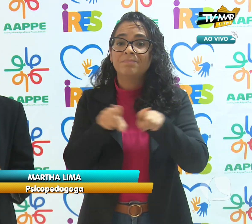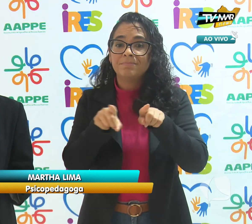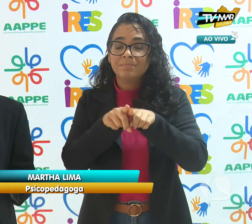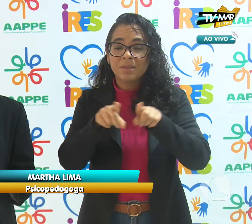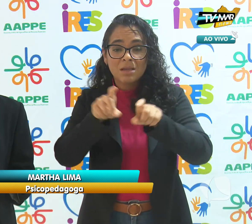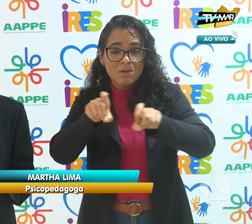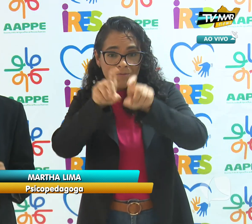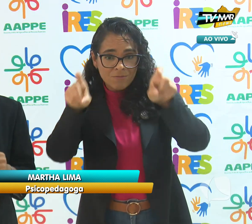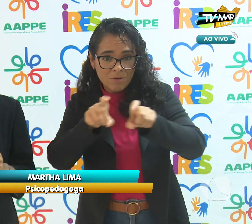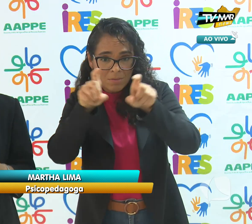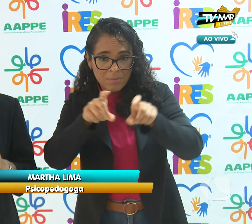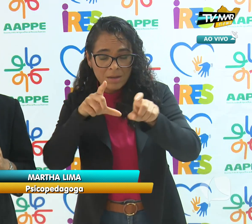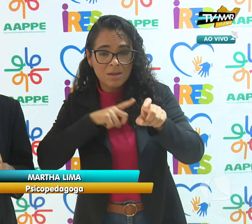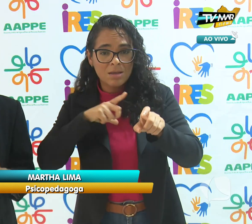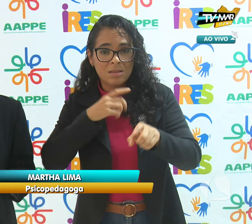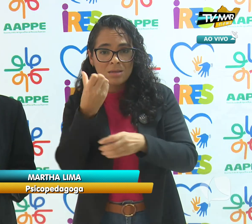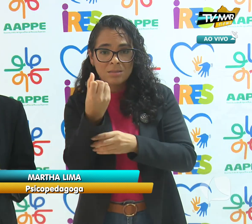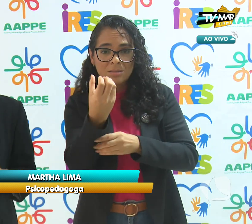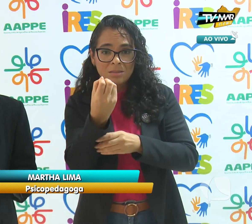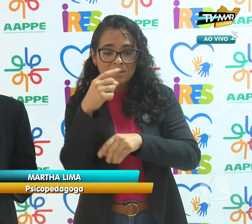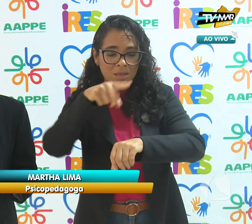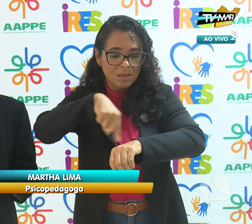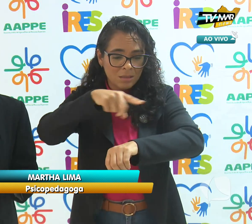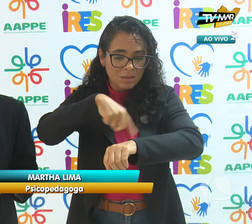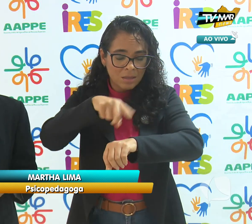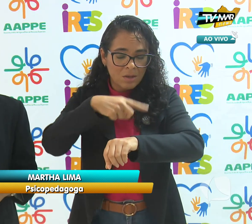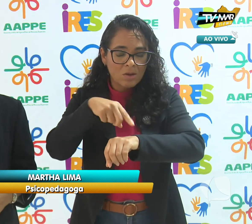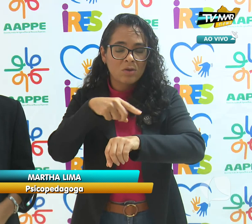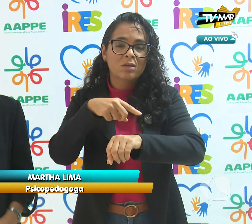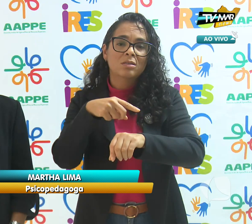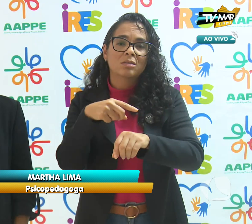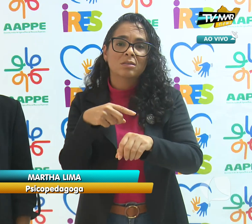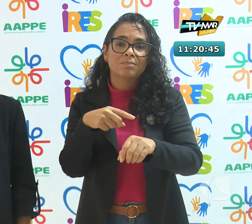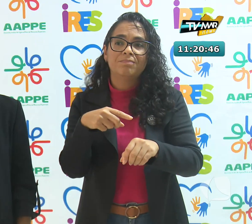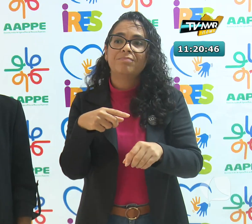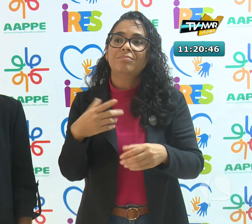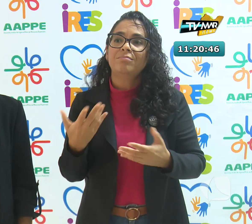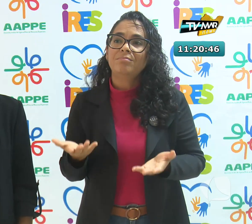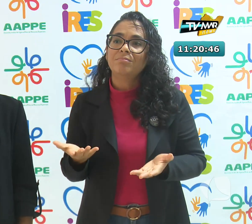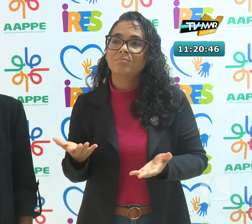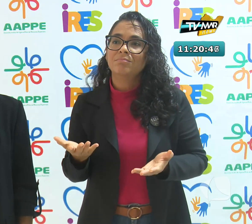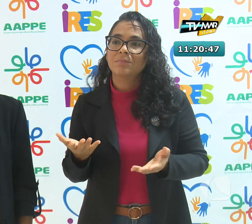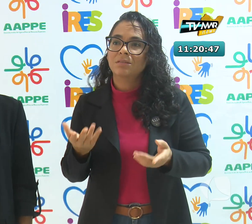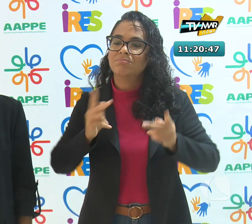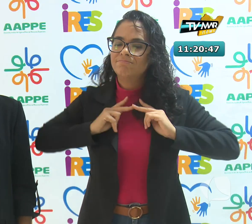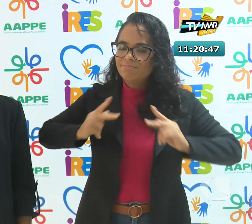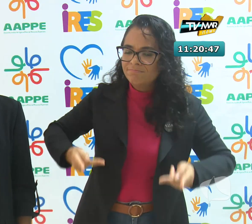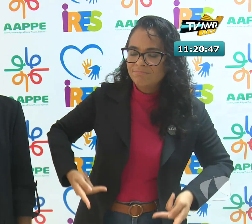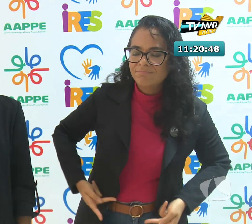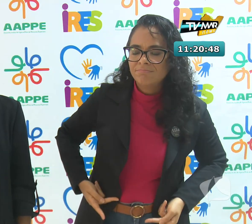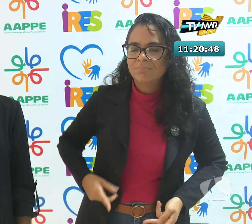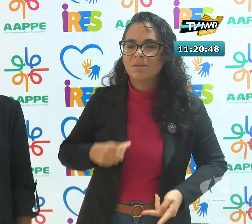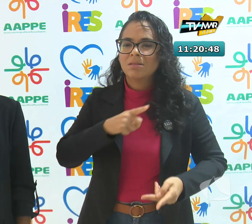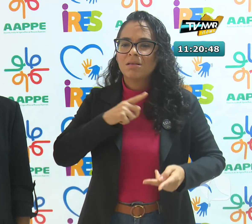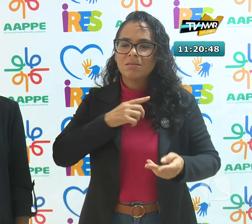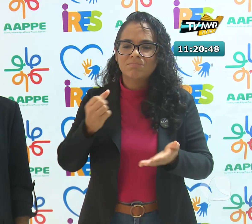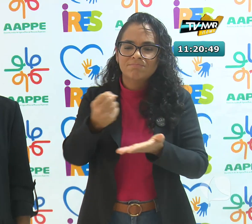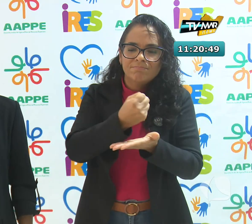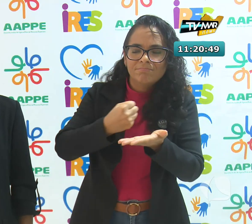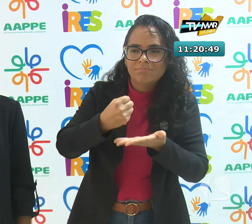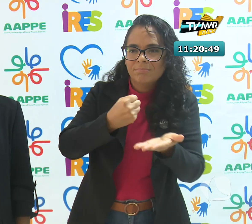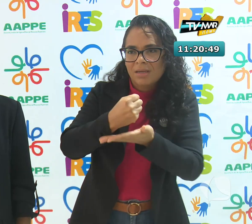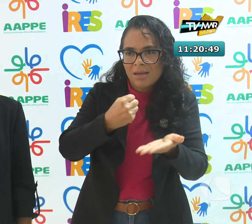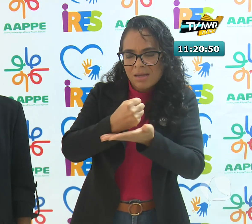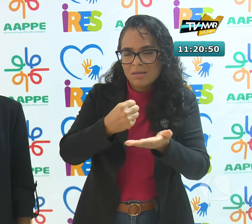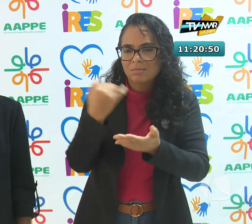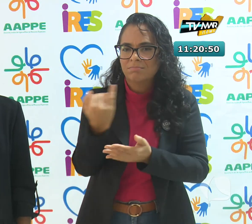60 horas, a carga horária, e o Supera Talentos 20 horas. A dignidade da pessoa humana são princípios constitucionais, inclusive o direito